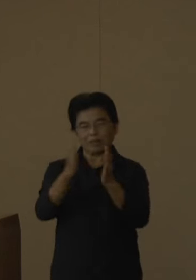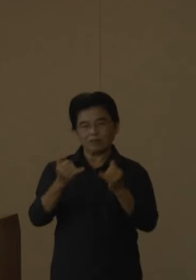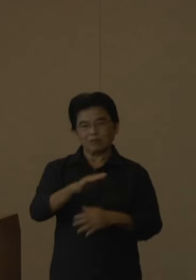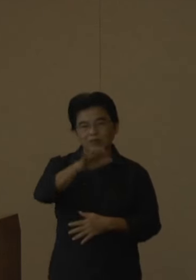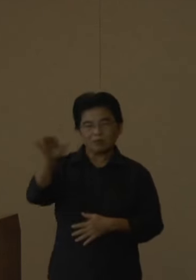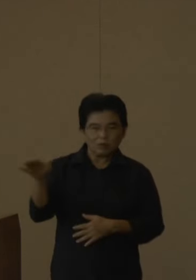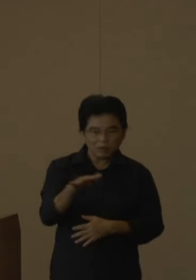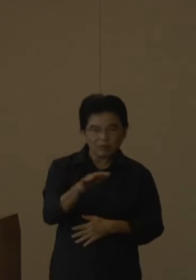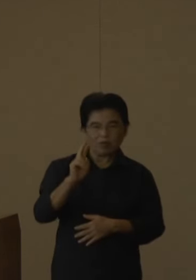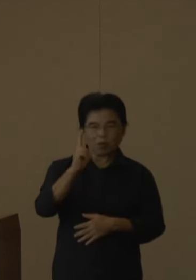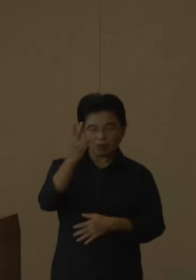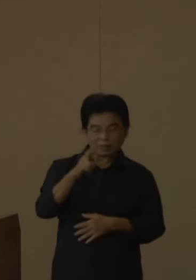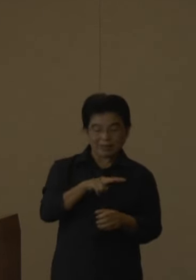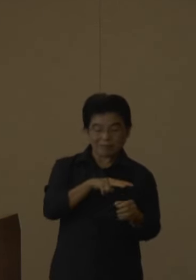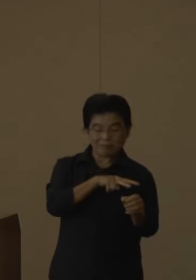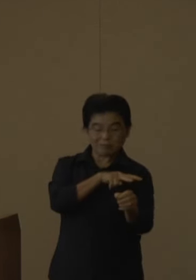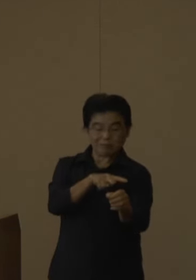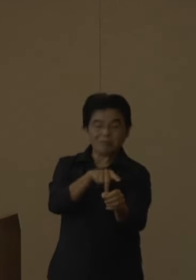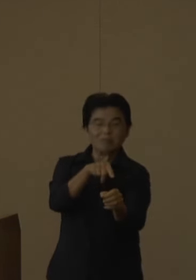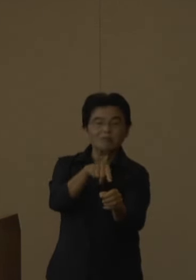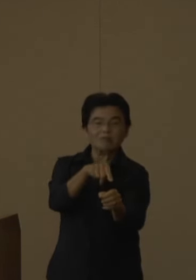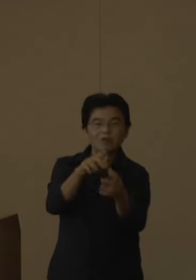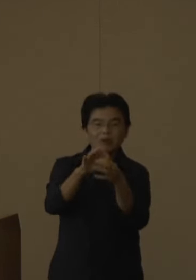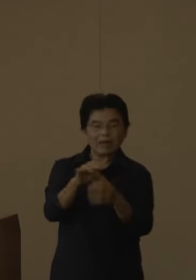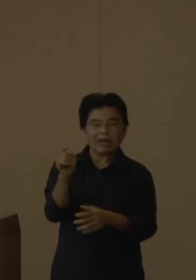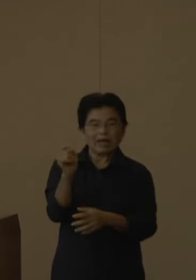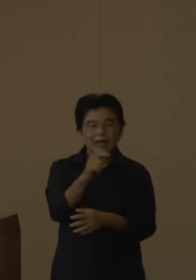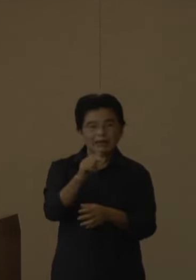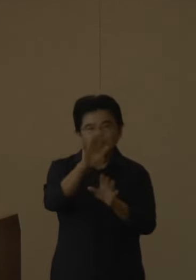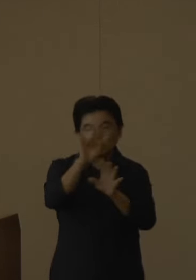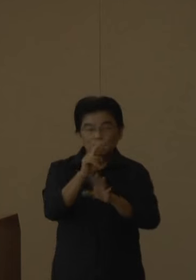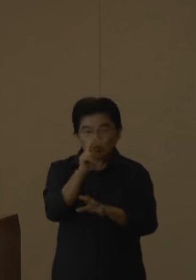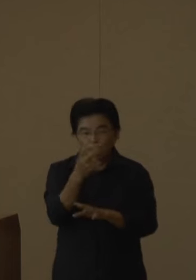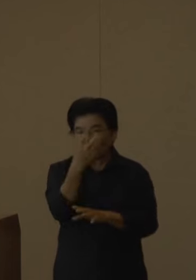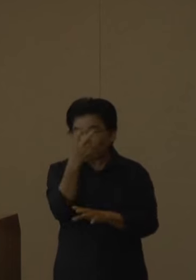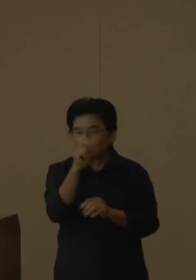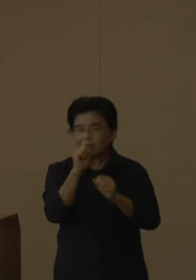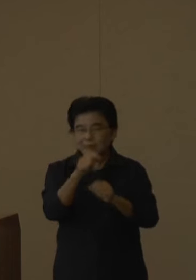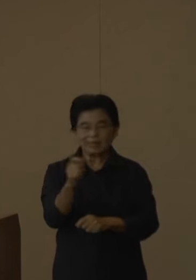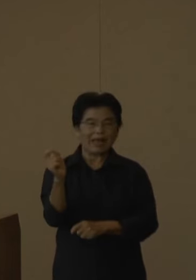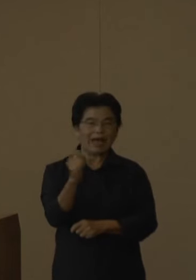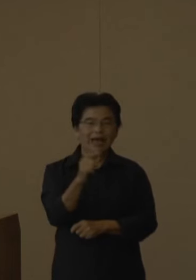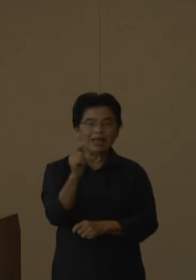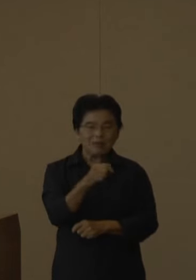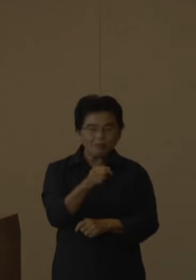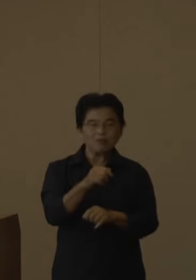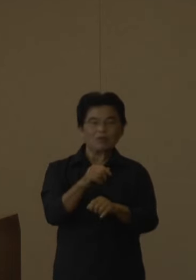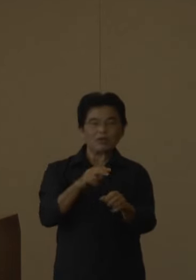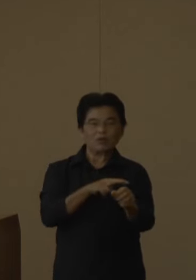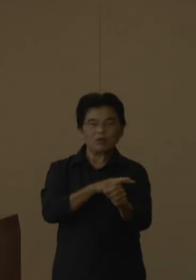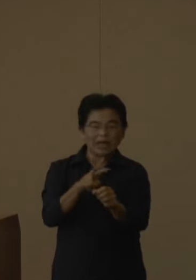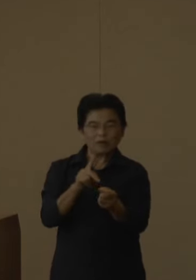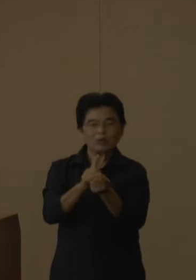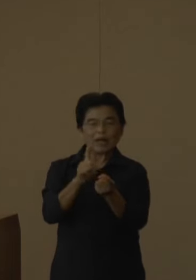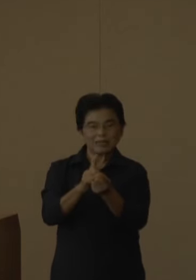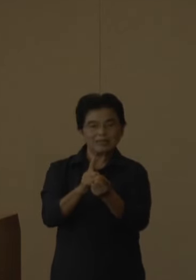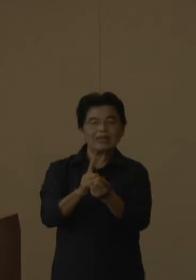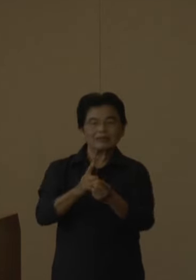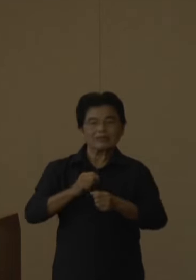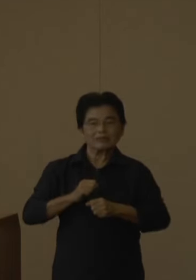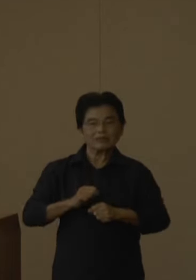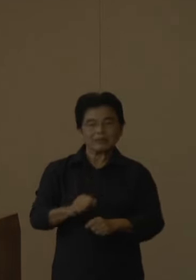台風が沖縄地方に接近していることから最新の気象情報を確認し、早めの台風対策をお願いいたします。はい、冒頭